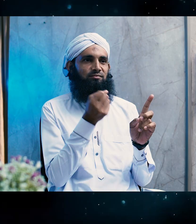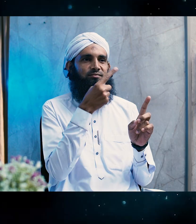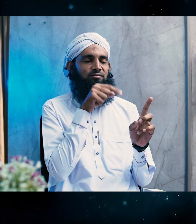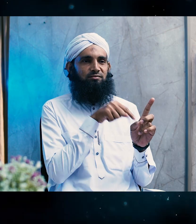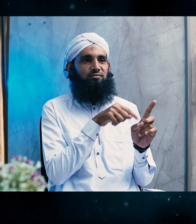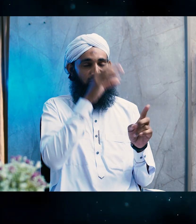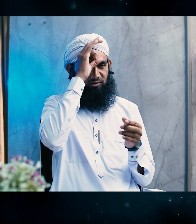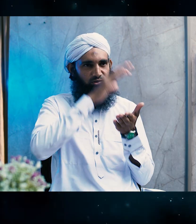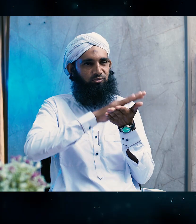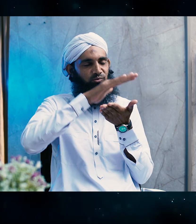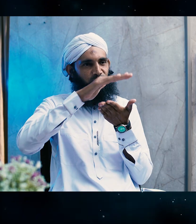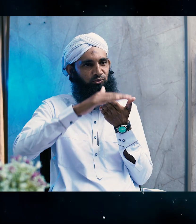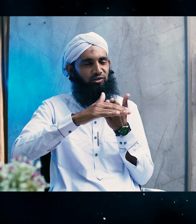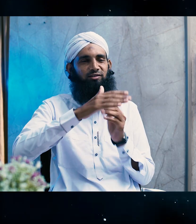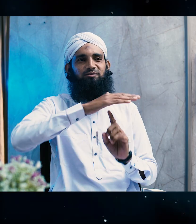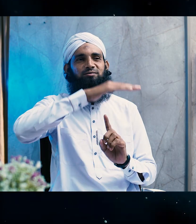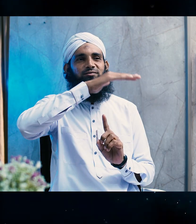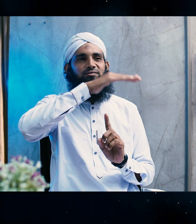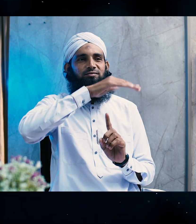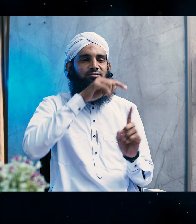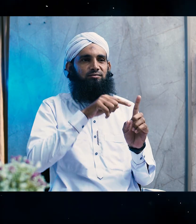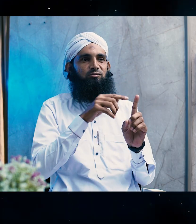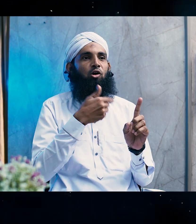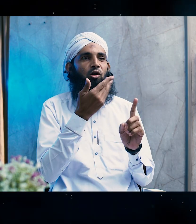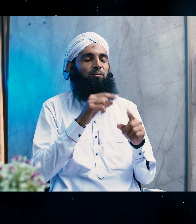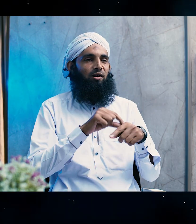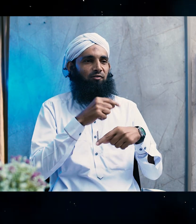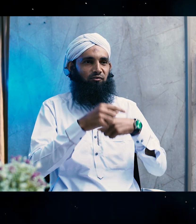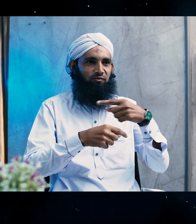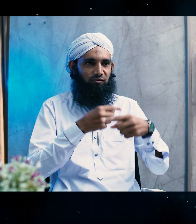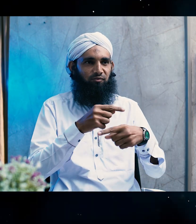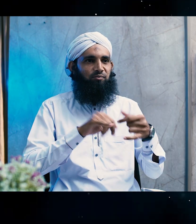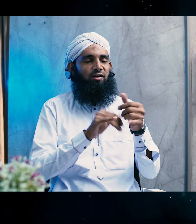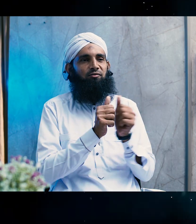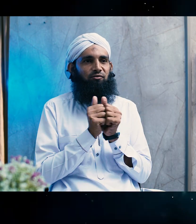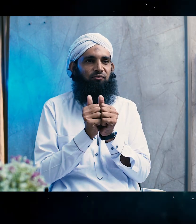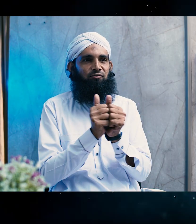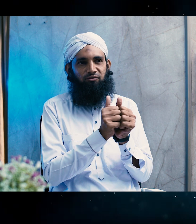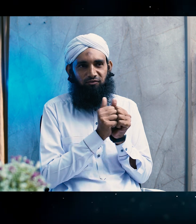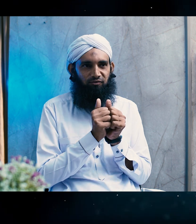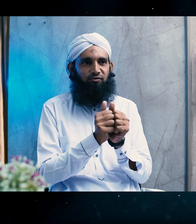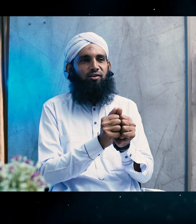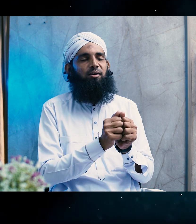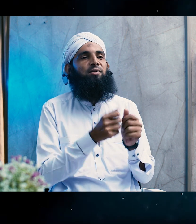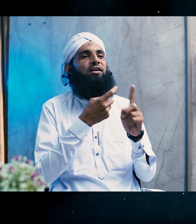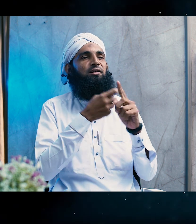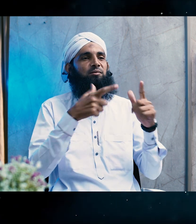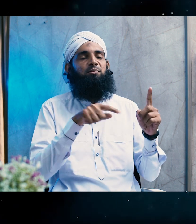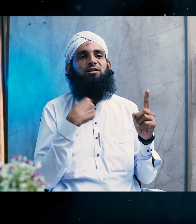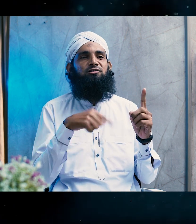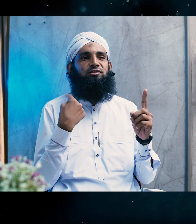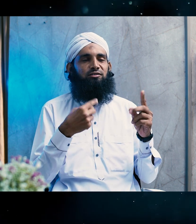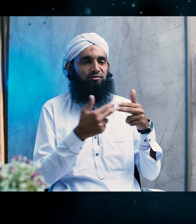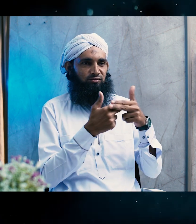ایک مہینہ ہے، اس میں حضرت سیدنا امام حسین رضی اللہ تعالیٰ عنہ اور آپ کے رفقا کی شہادت کا جو واقعہ